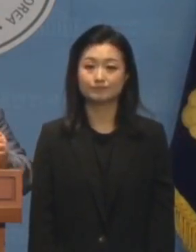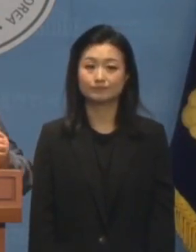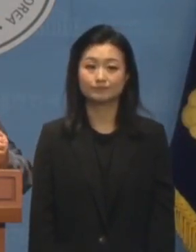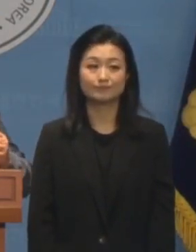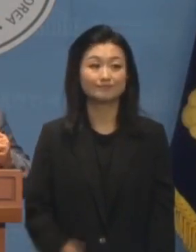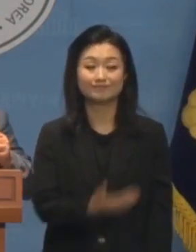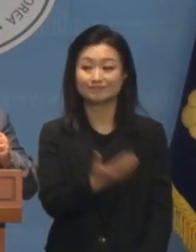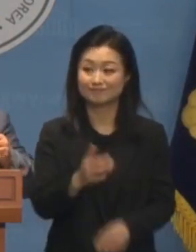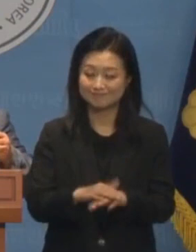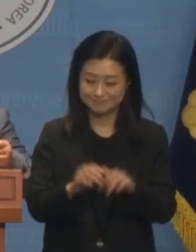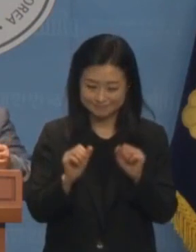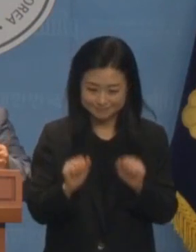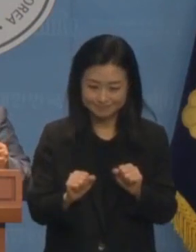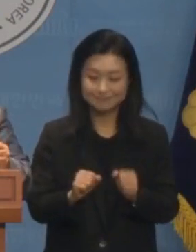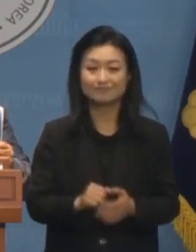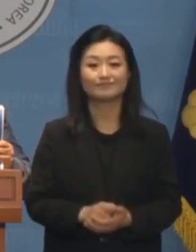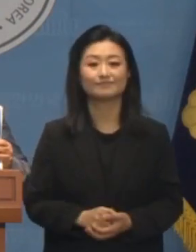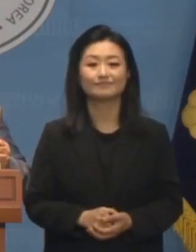기자님들 안녕하십니까?